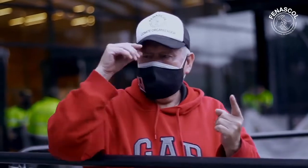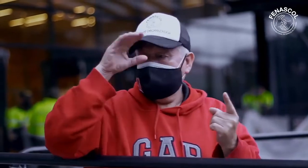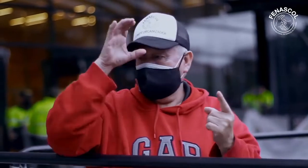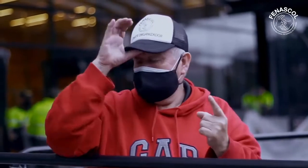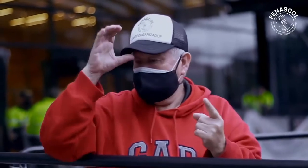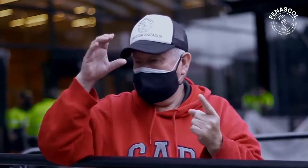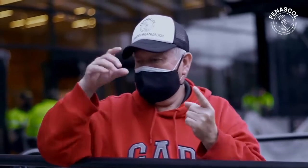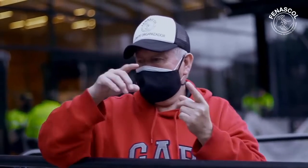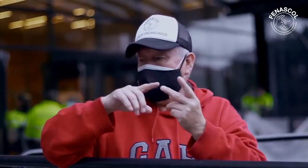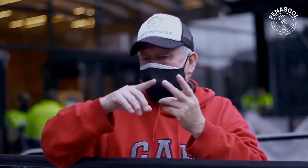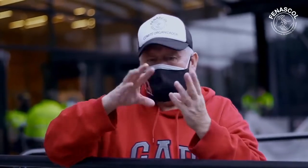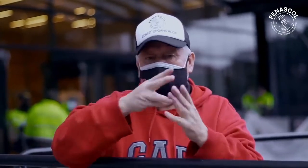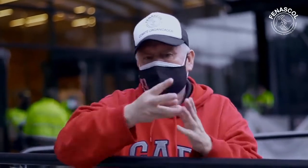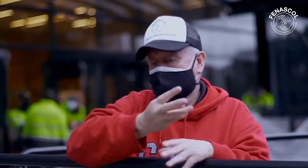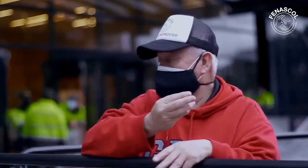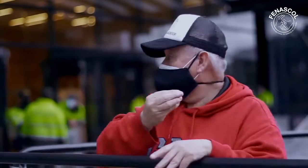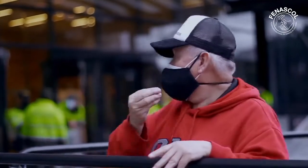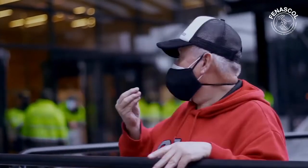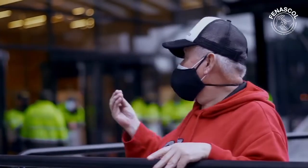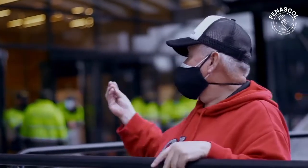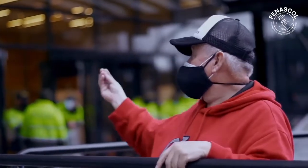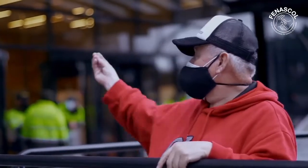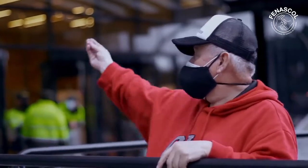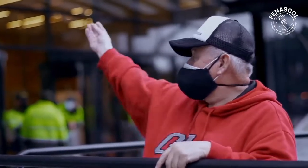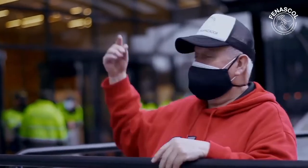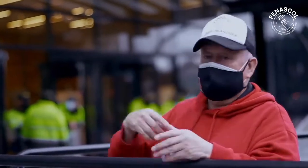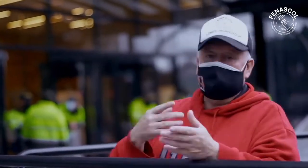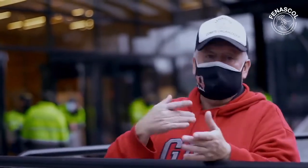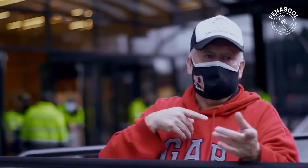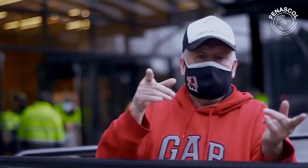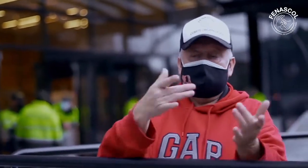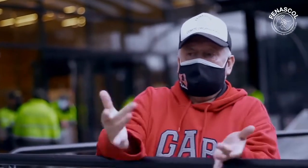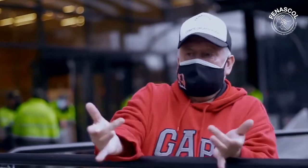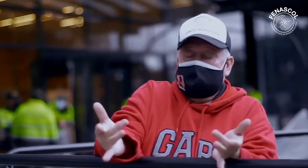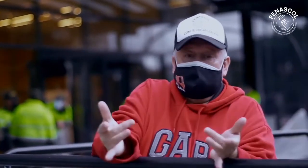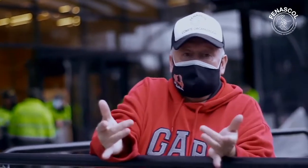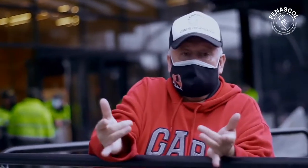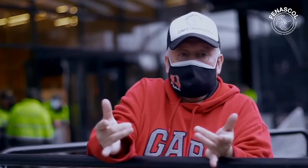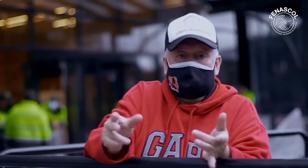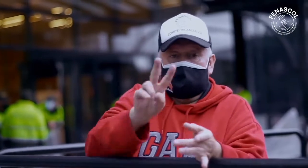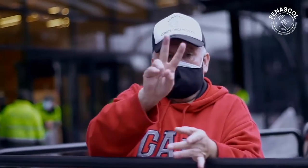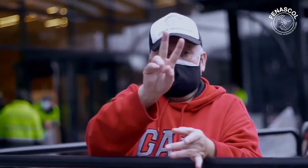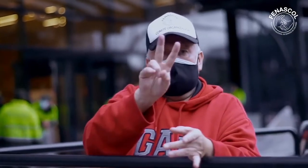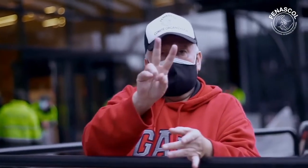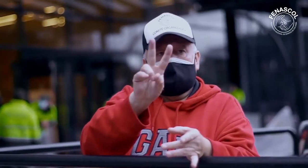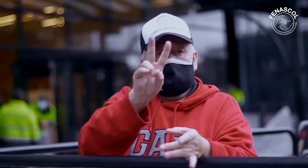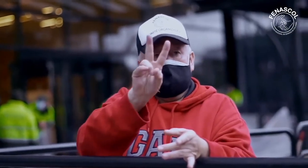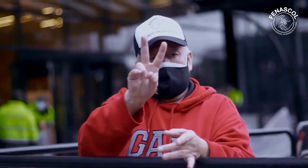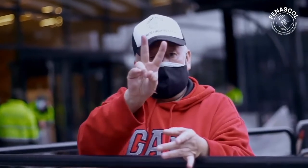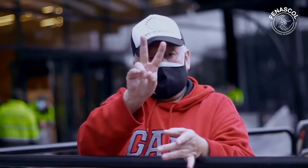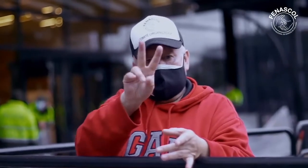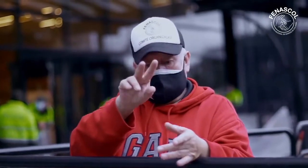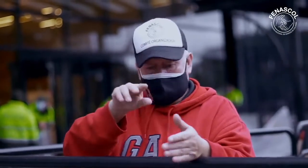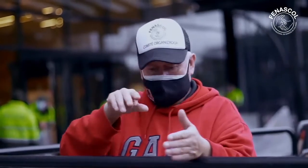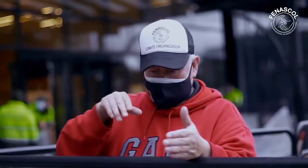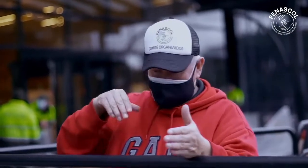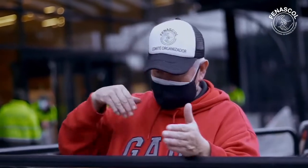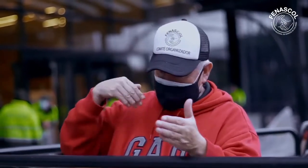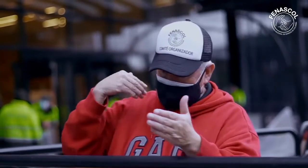a Henry, a Daniel, a Erika. Estuvieron allí como desde las 2 hasta las